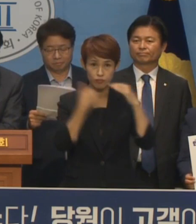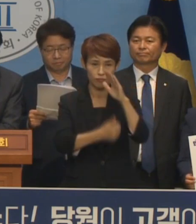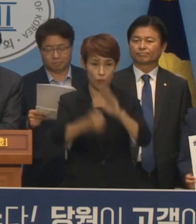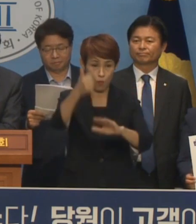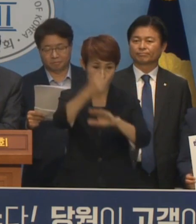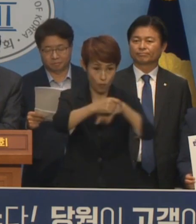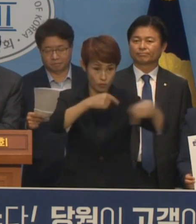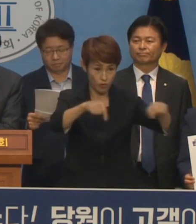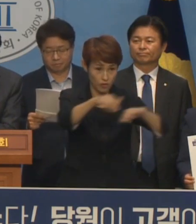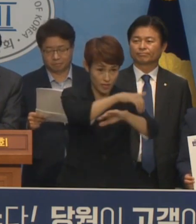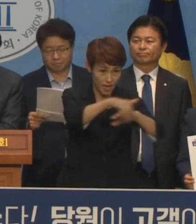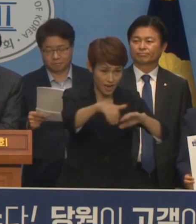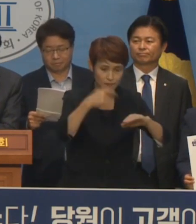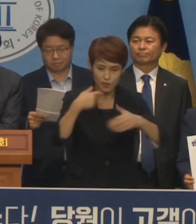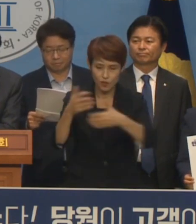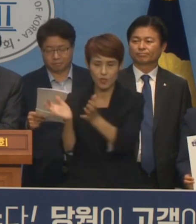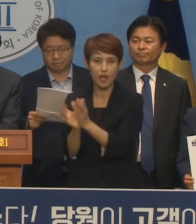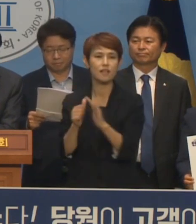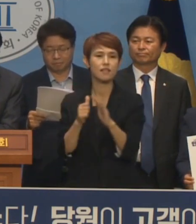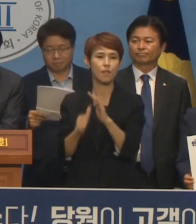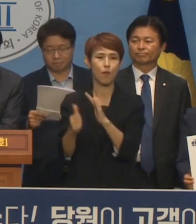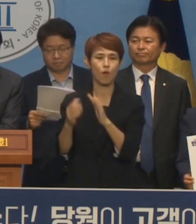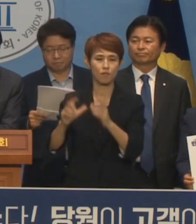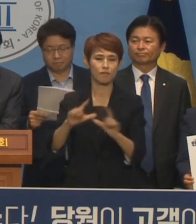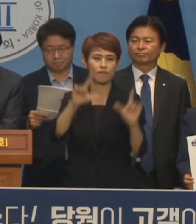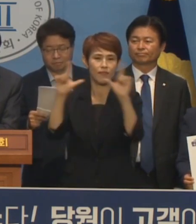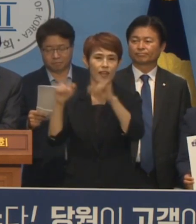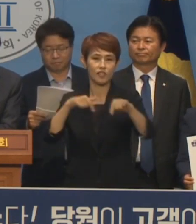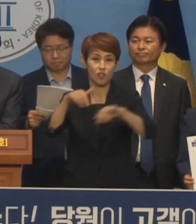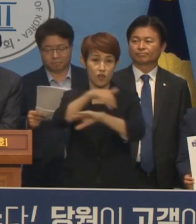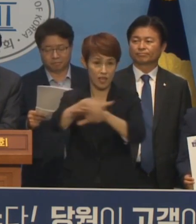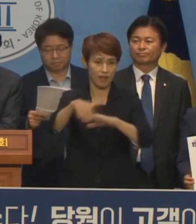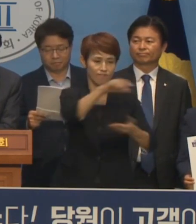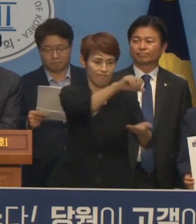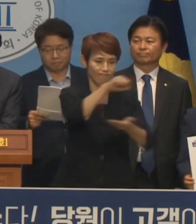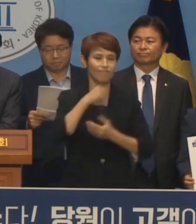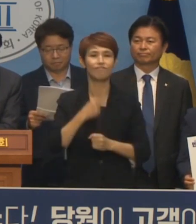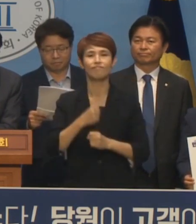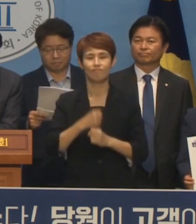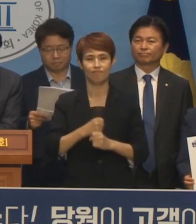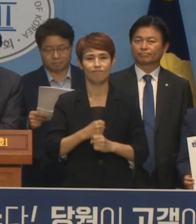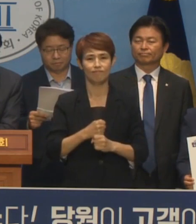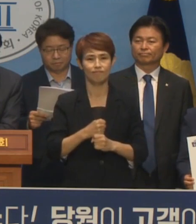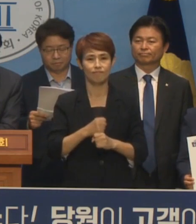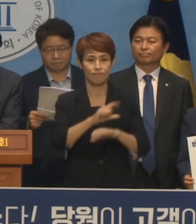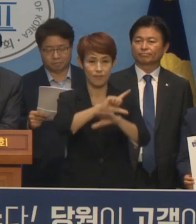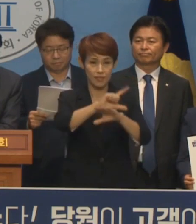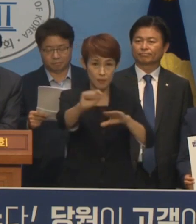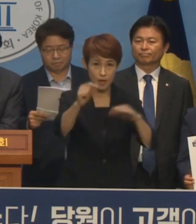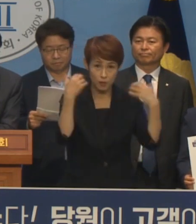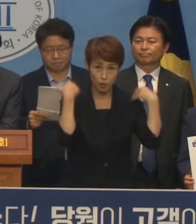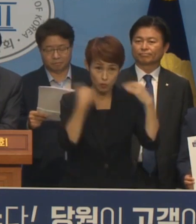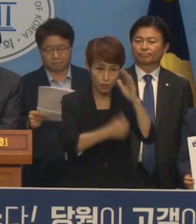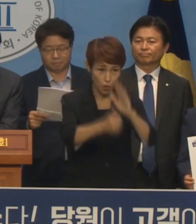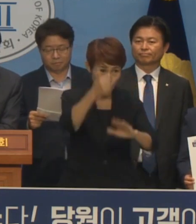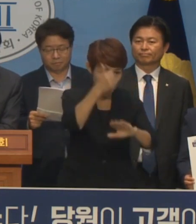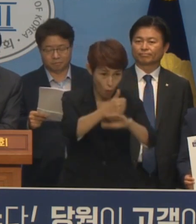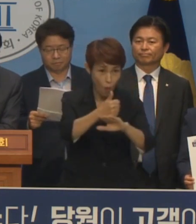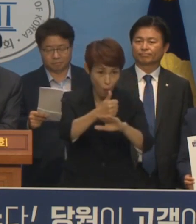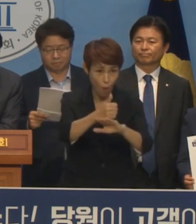성공정책을 민주당의 대표 민생정책으로 키우겠습니다. 지방정부의 성공 사례를